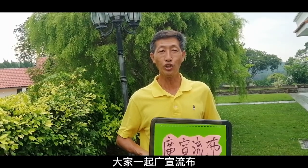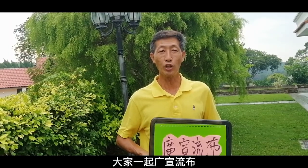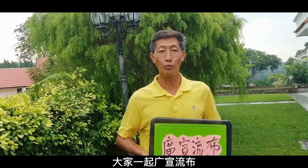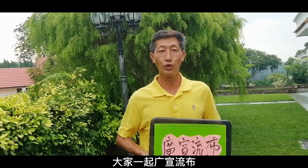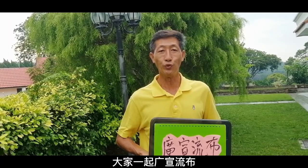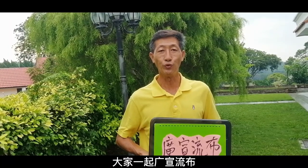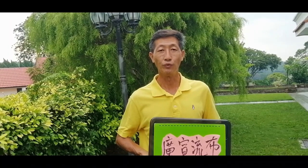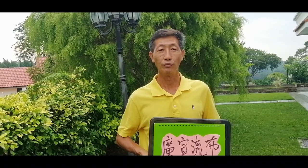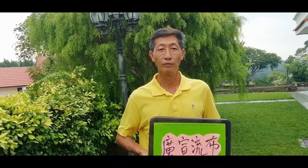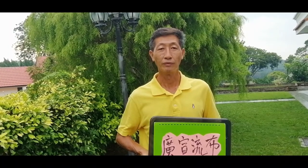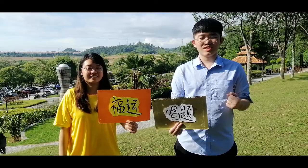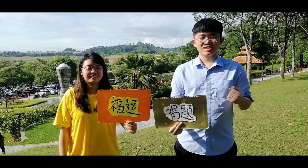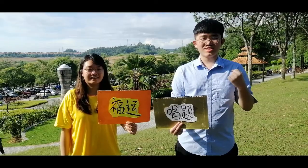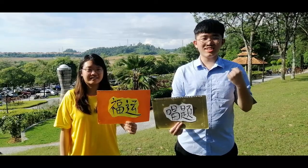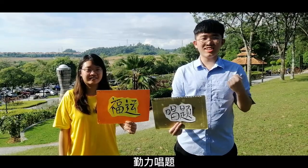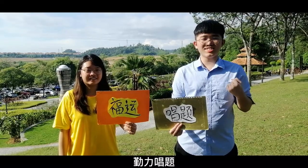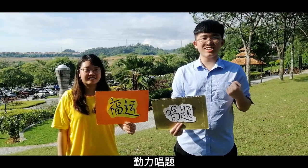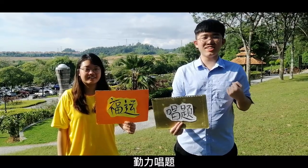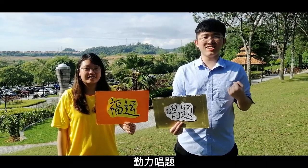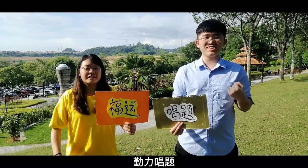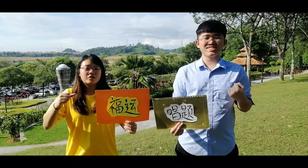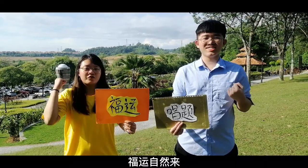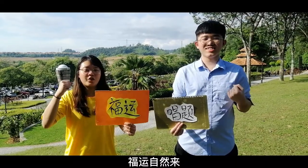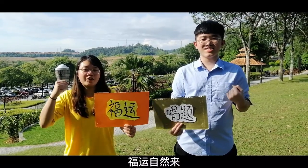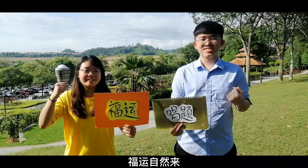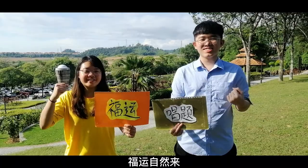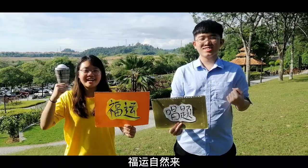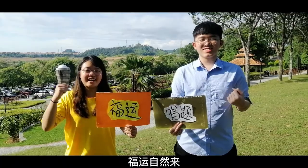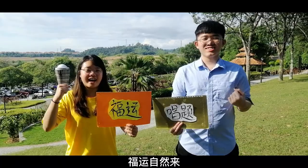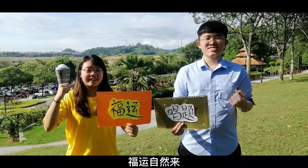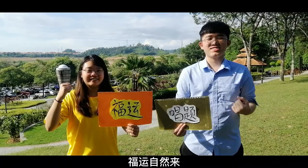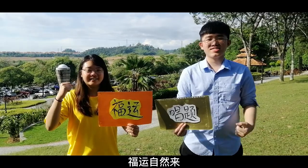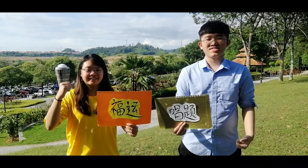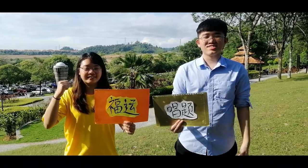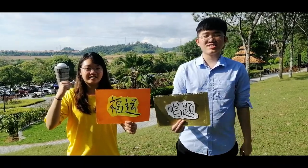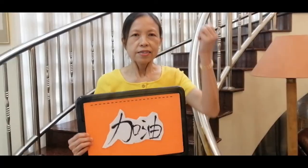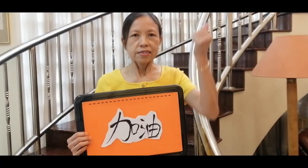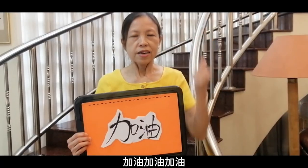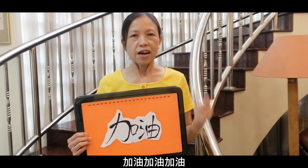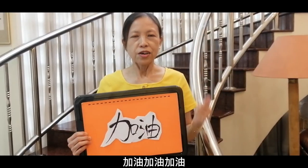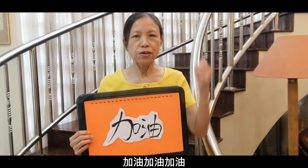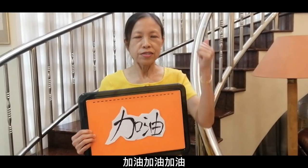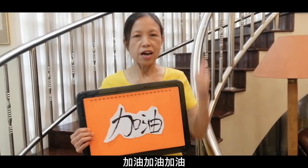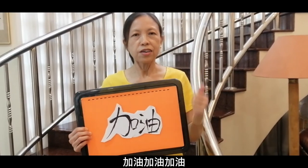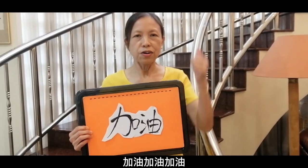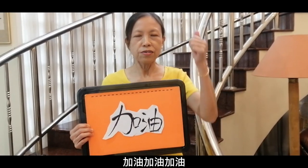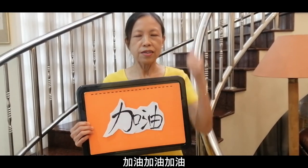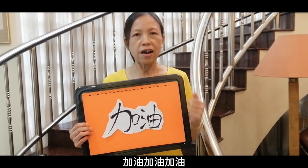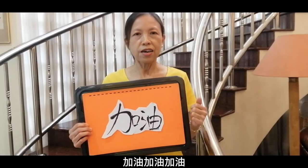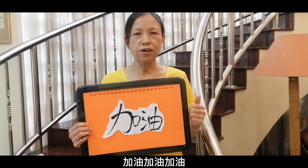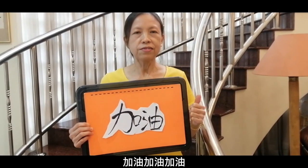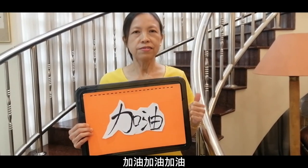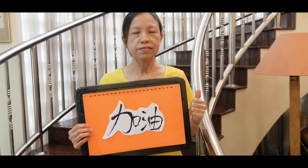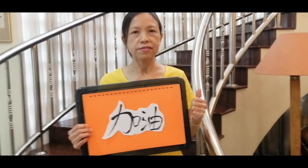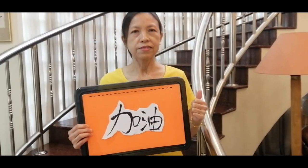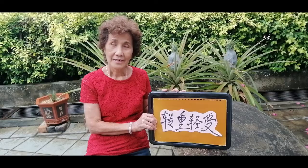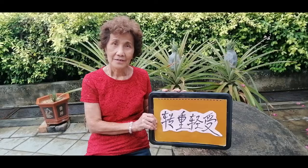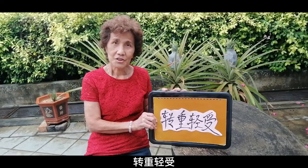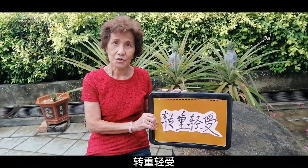新萝卜， 情力畅提， 乌云自然来， 加油加油加油， 勤俭